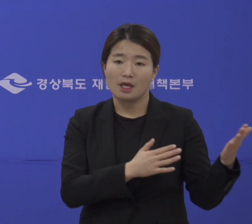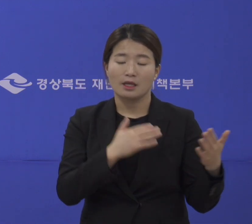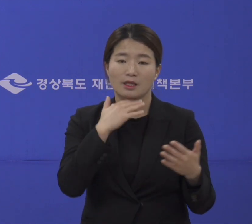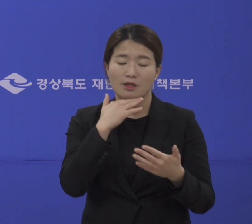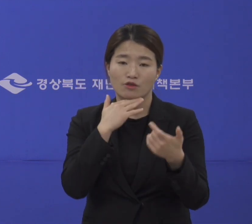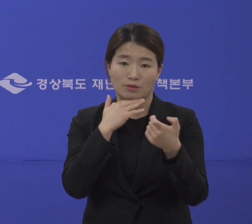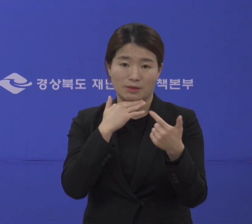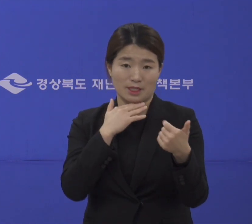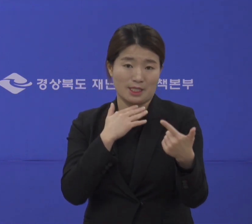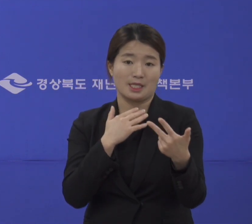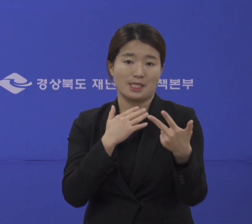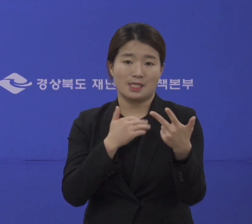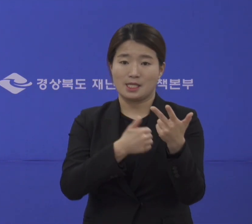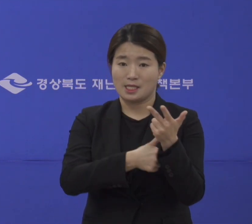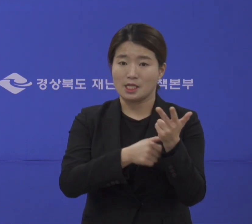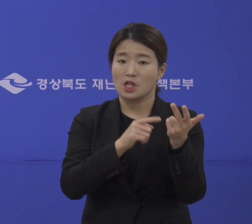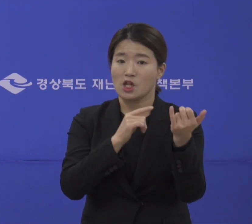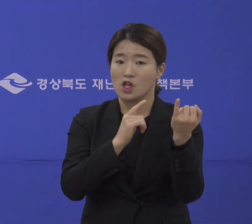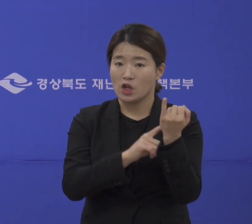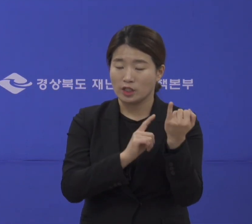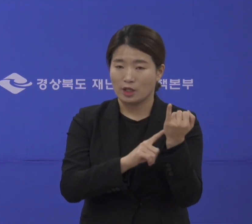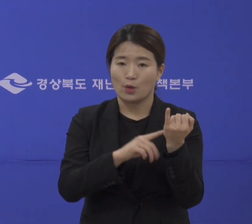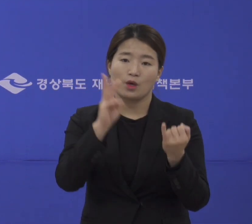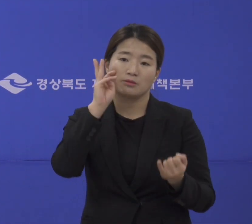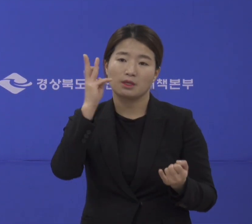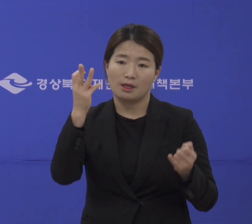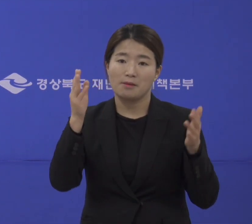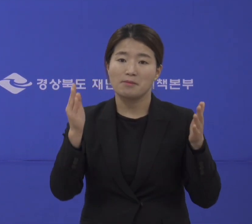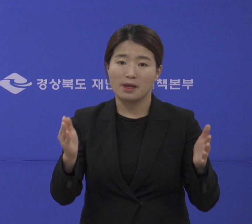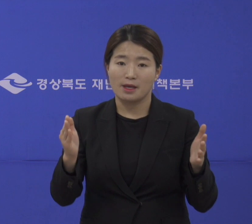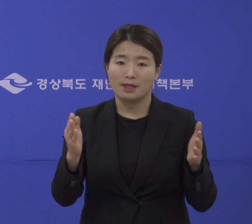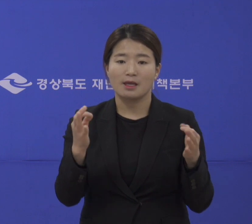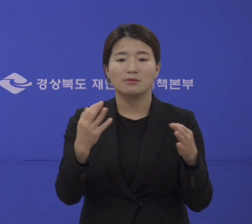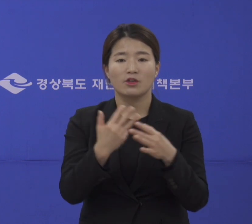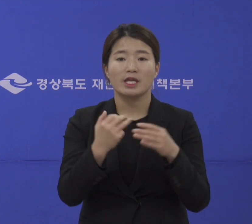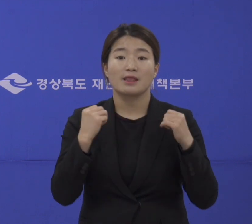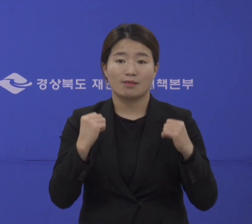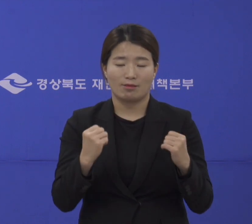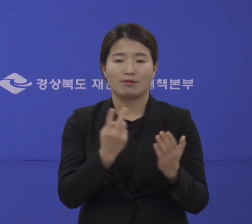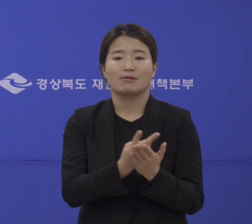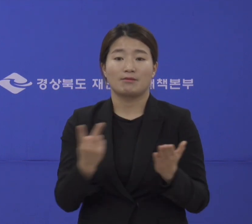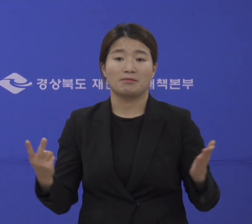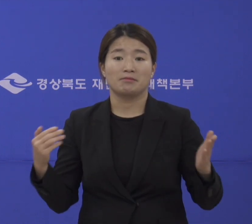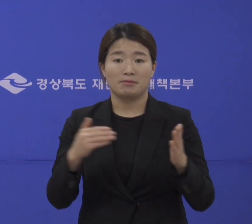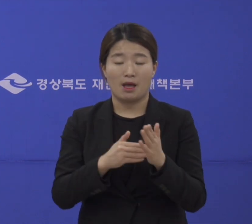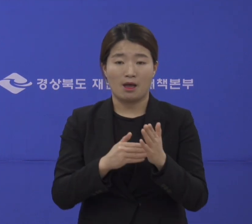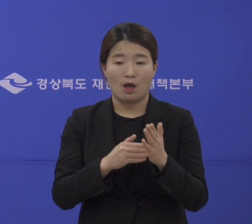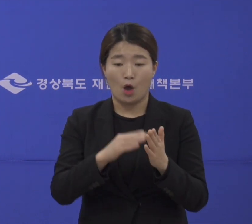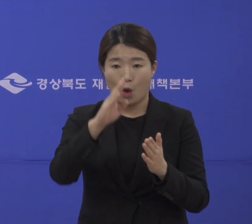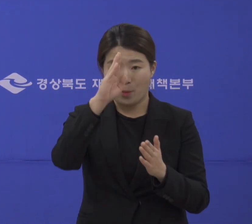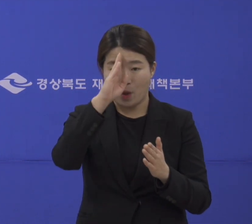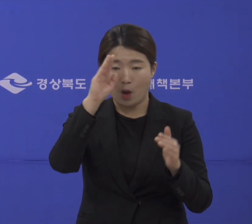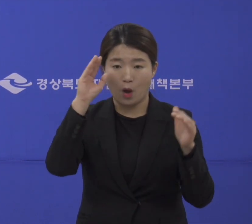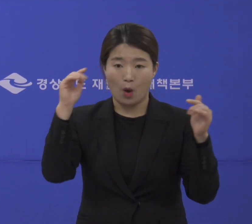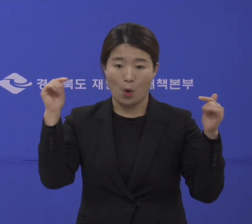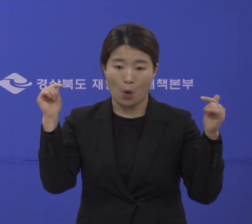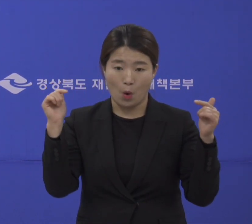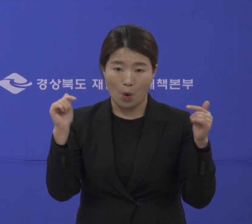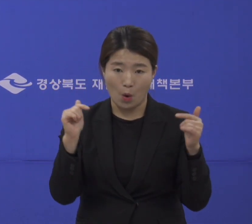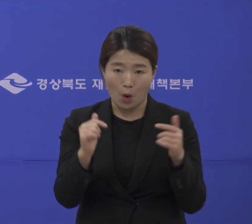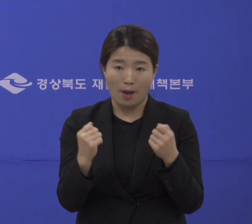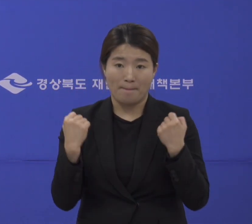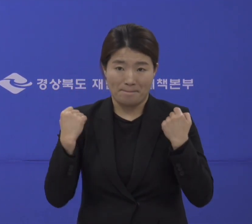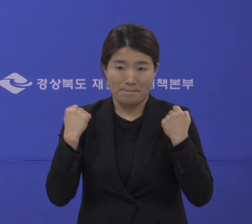여성도 김천의료원에 있는데 여기도 13일 만에 완치가 되었습니다. 그래서 완치자들은 건강하면은 한 2주